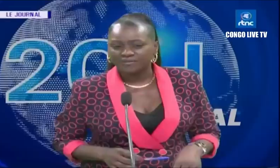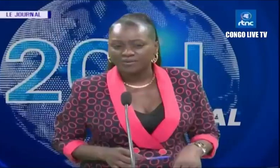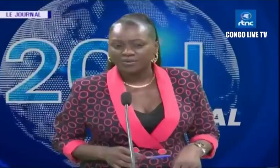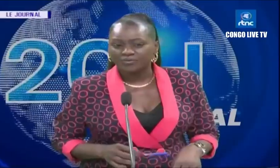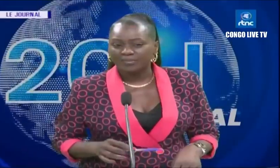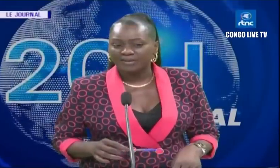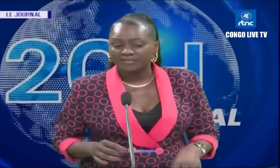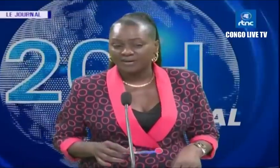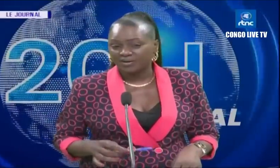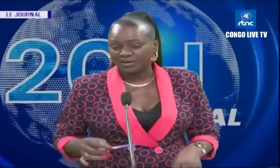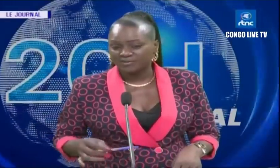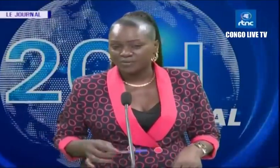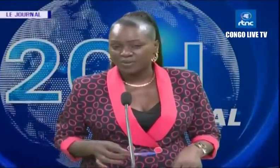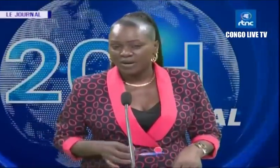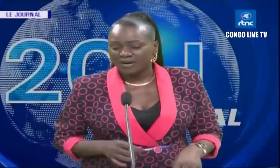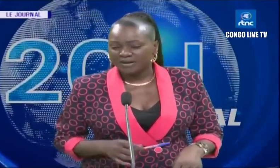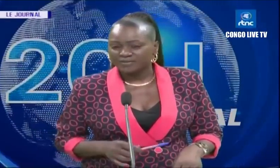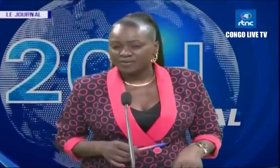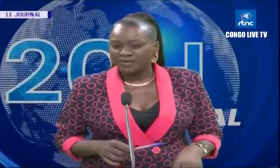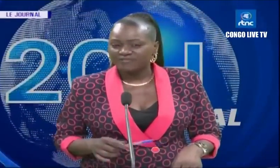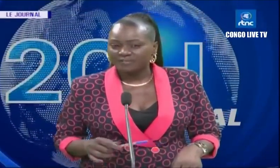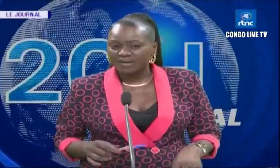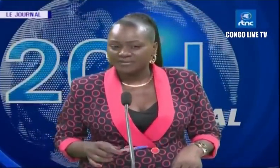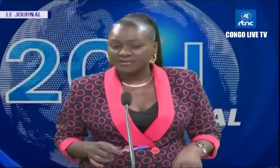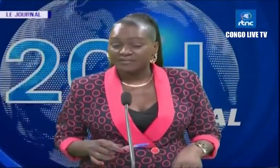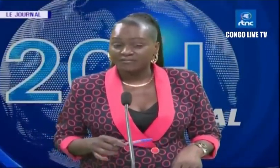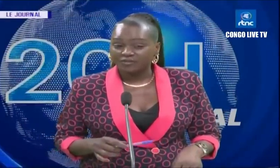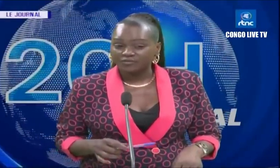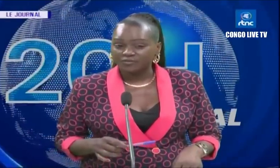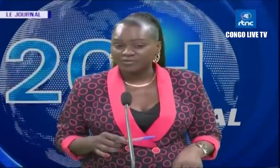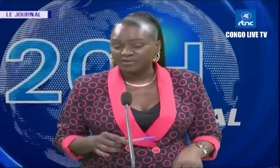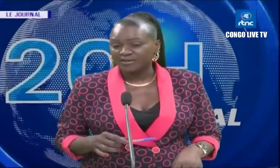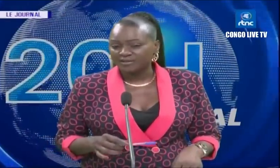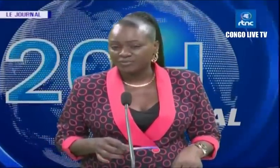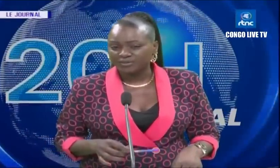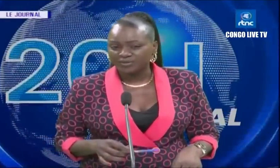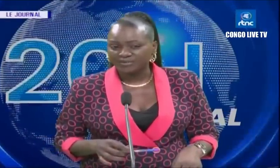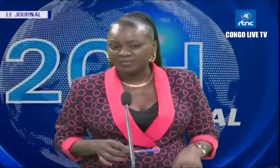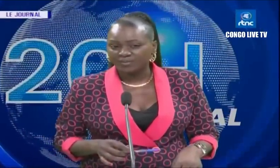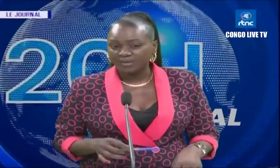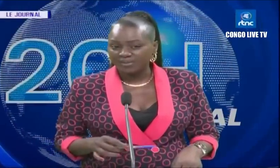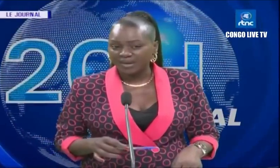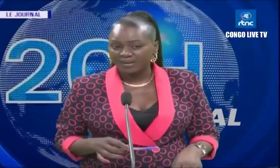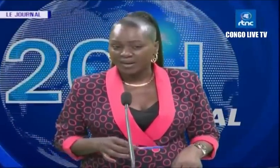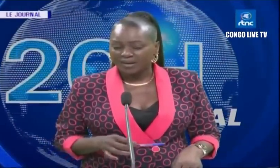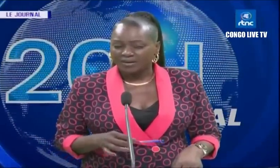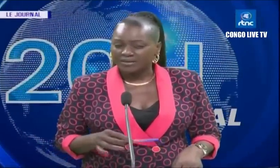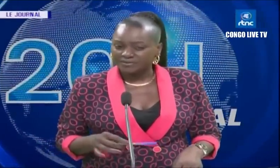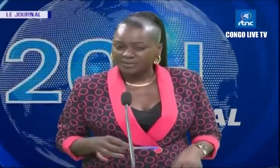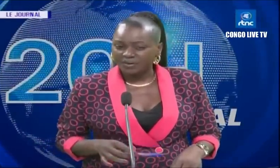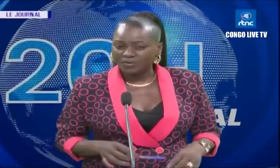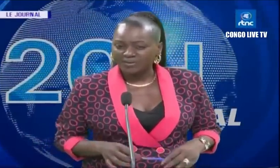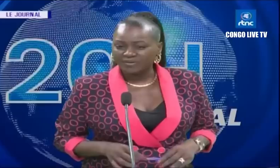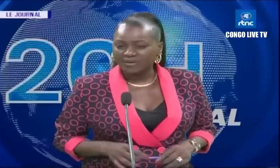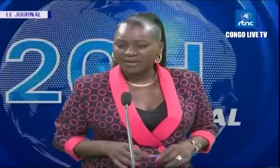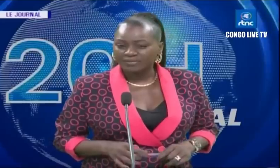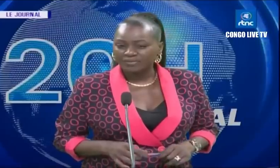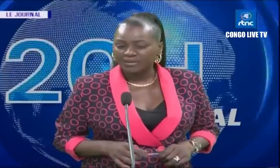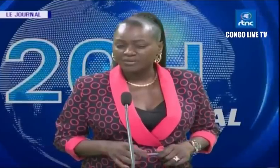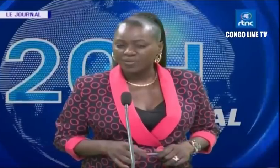de base. Alors question, quelles sont les faiblesses et les forces de cette gratuité de l'enseignement primaire initiée par le président de la République 3 ans